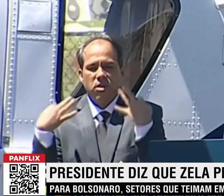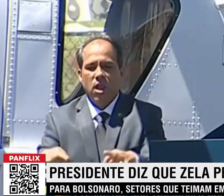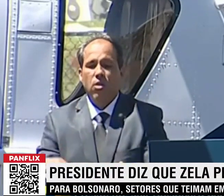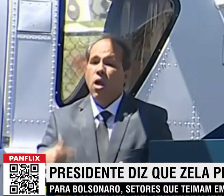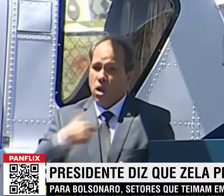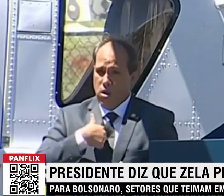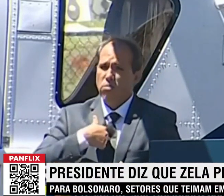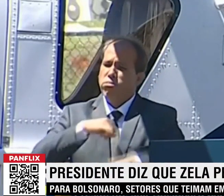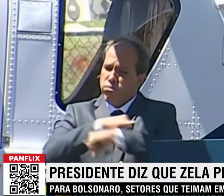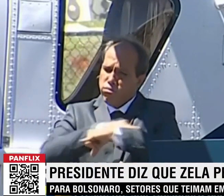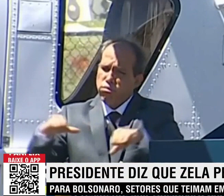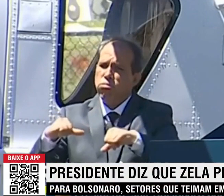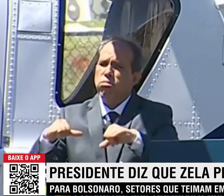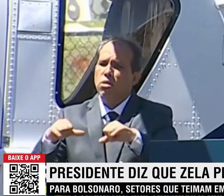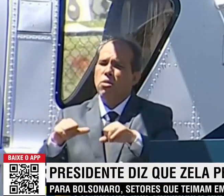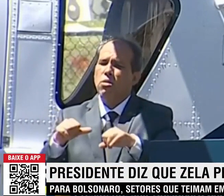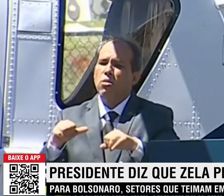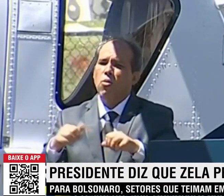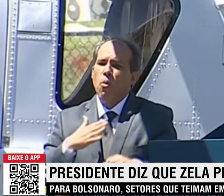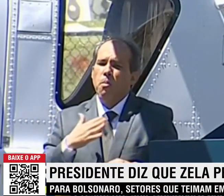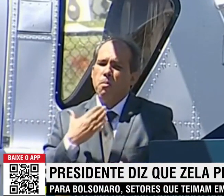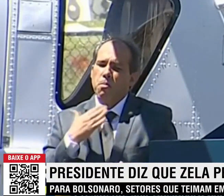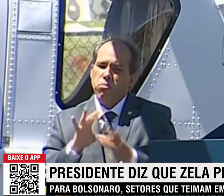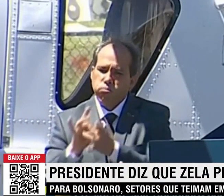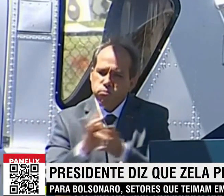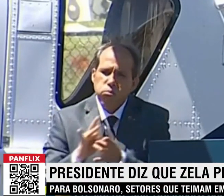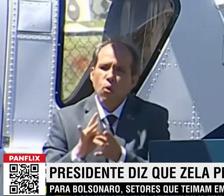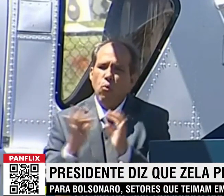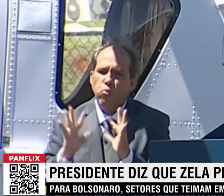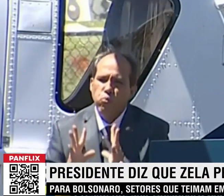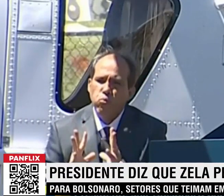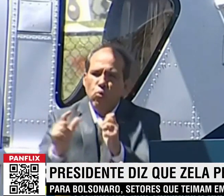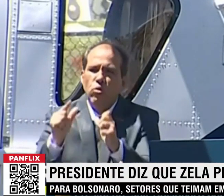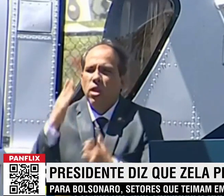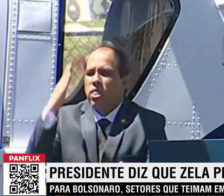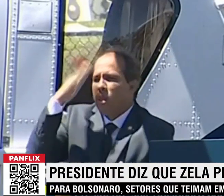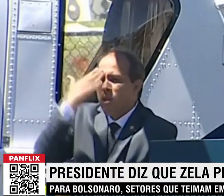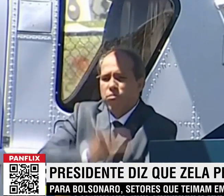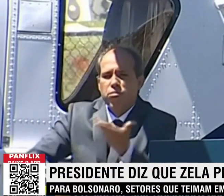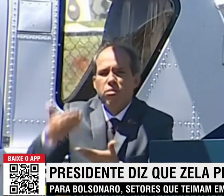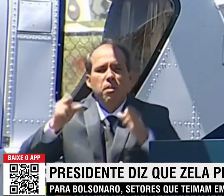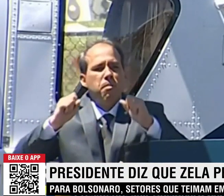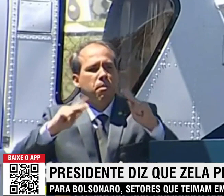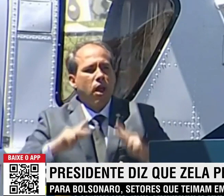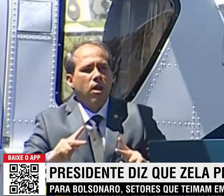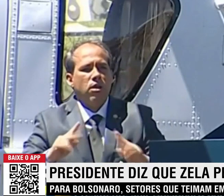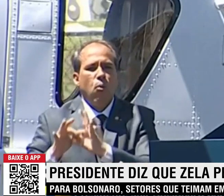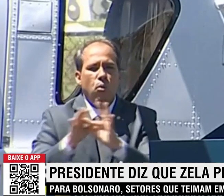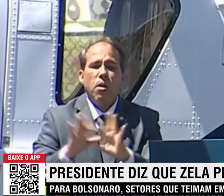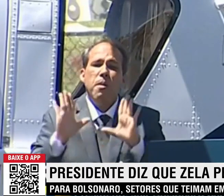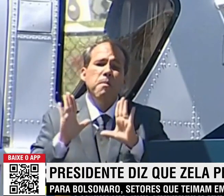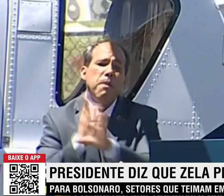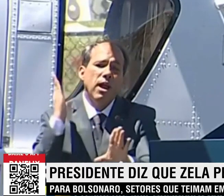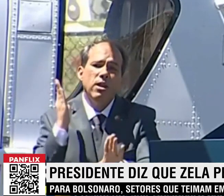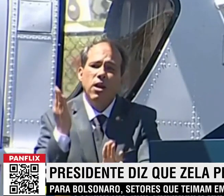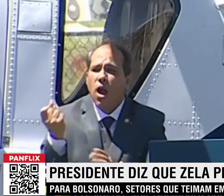prego e zelo pela união de todos, pelo entendimento, pela paz e pela harmonia. Mas